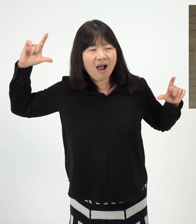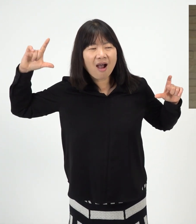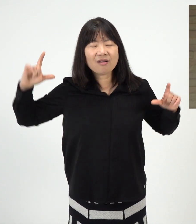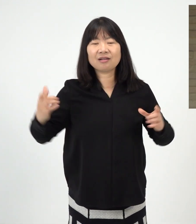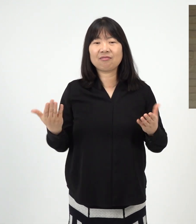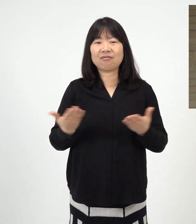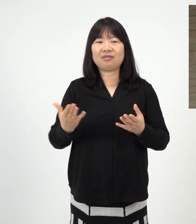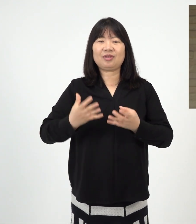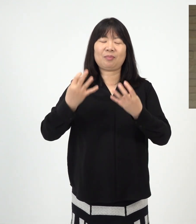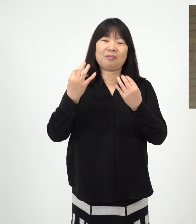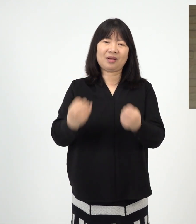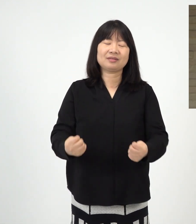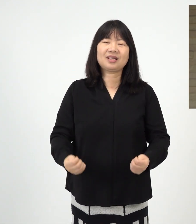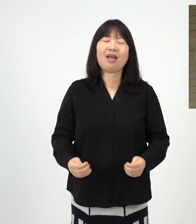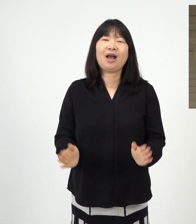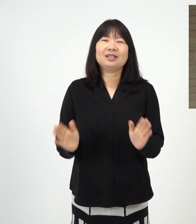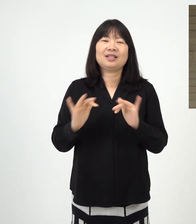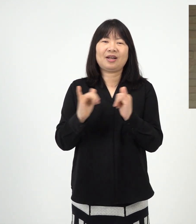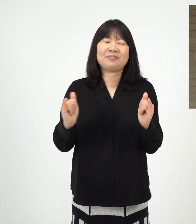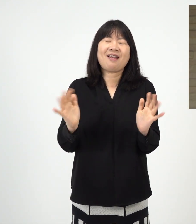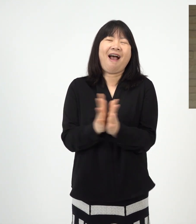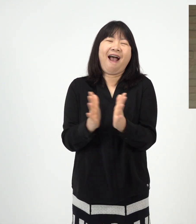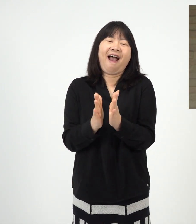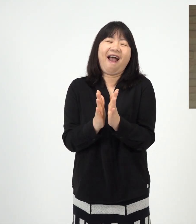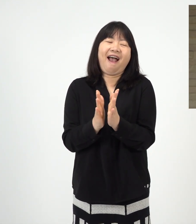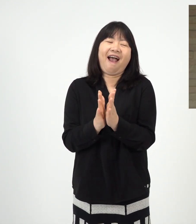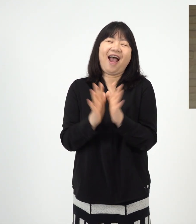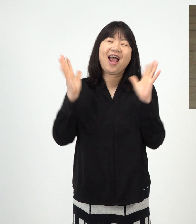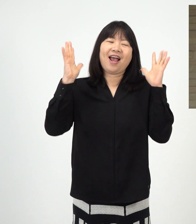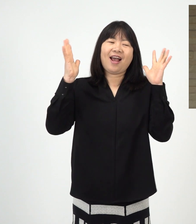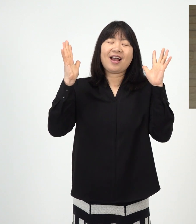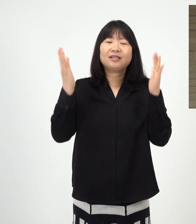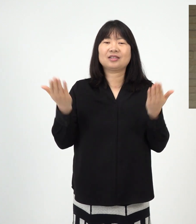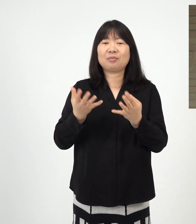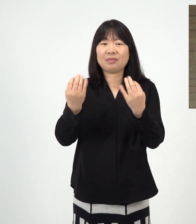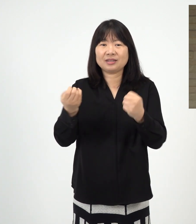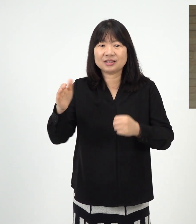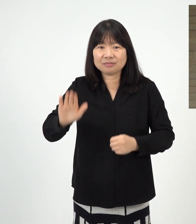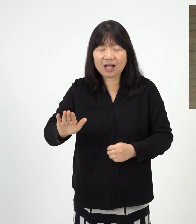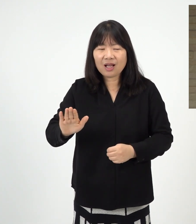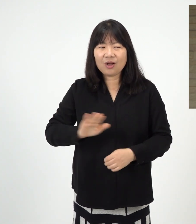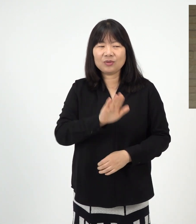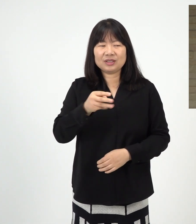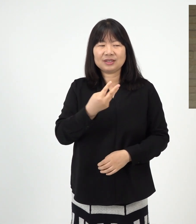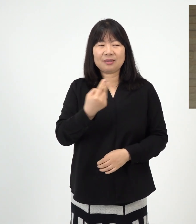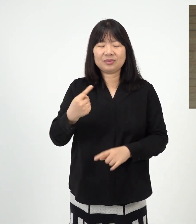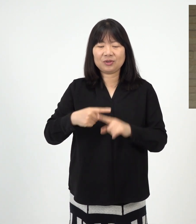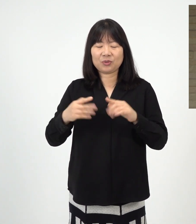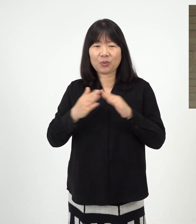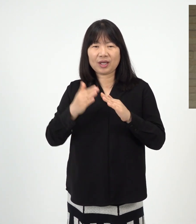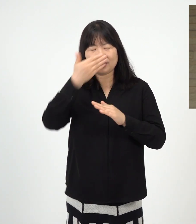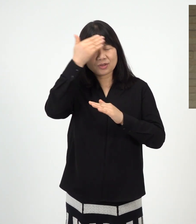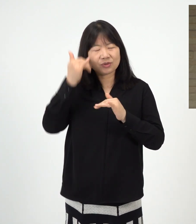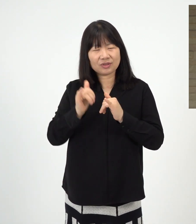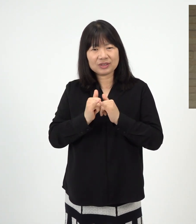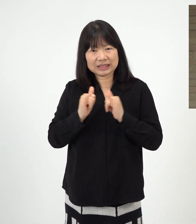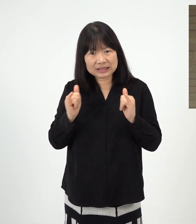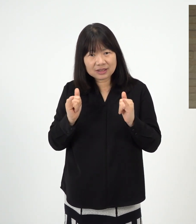일들. 그런데 유독이 우리 삼일교회 청년들과 성도들은 가려하지 않는